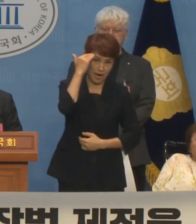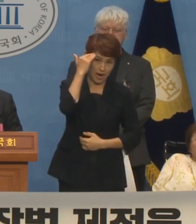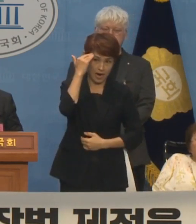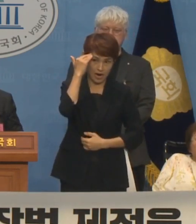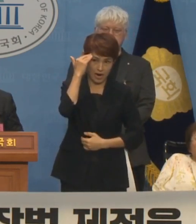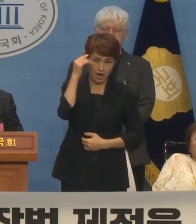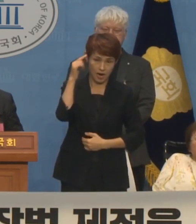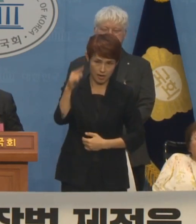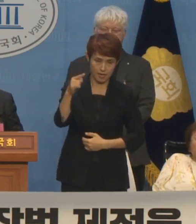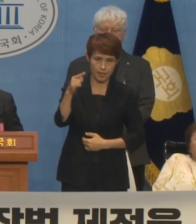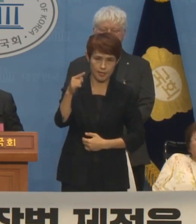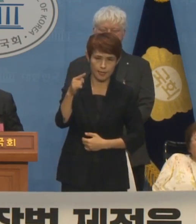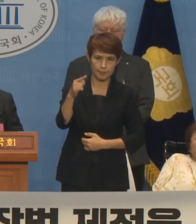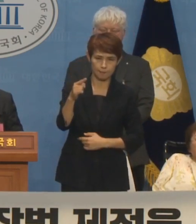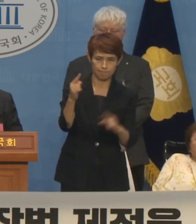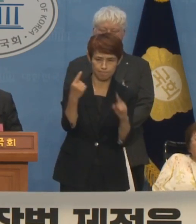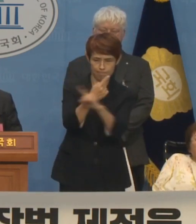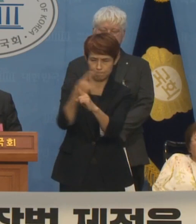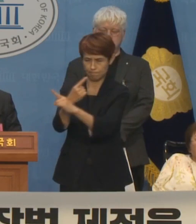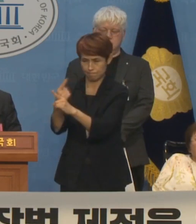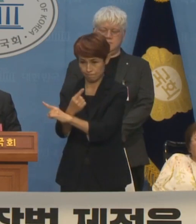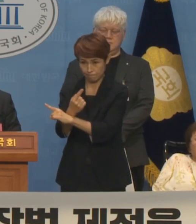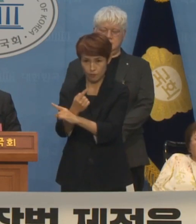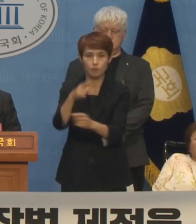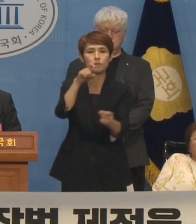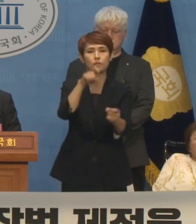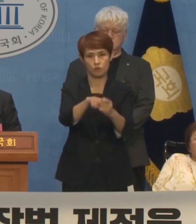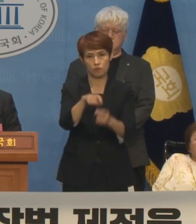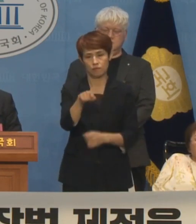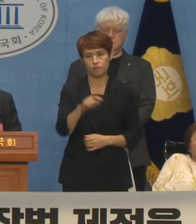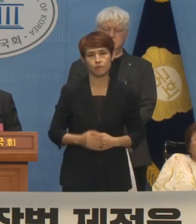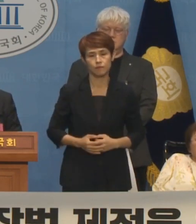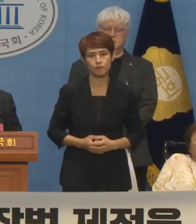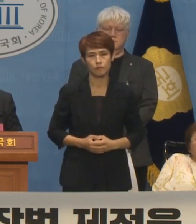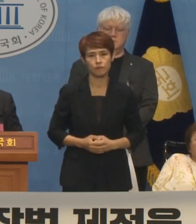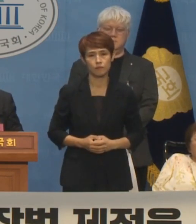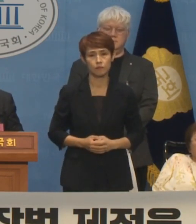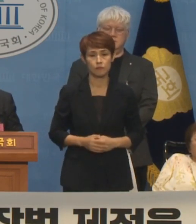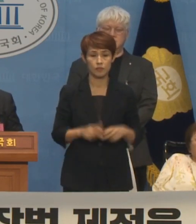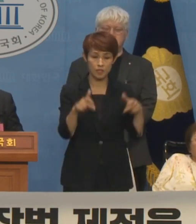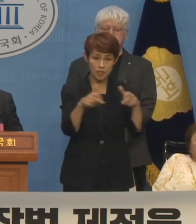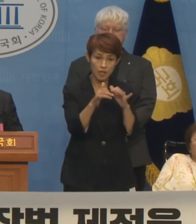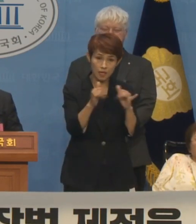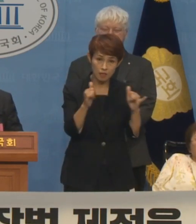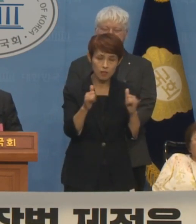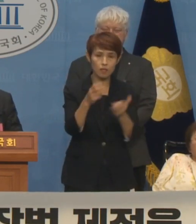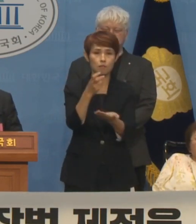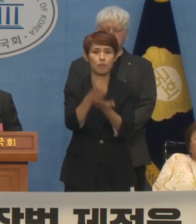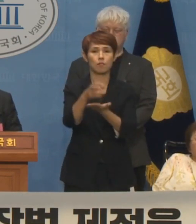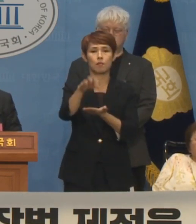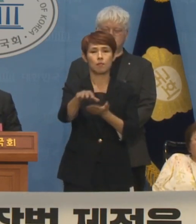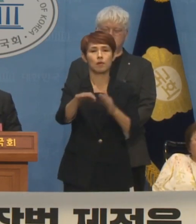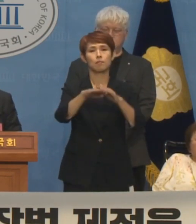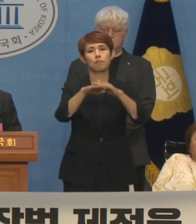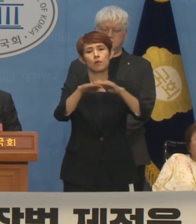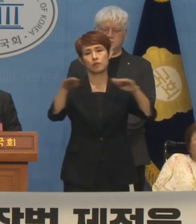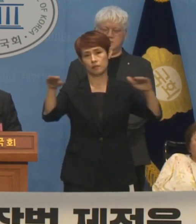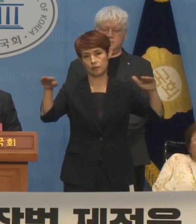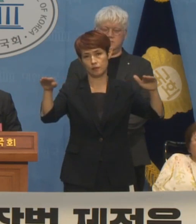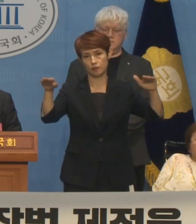허물고자 하는데 그 목적이 있습니다. 이는 장애인들이 법 앞에서 평등한